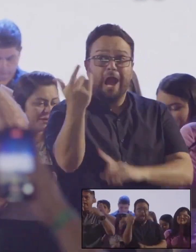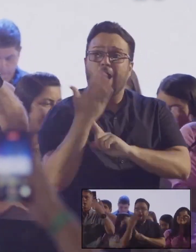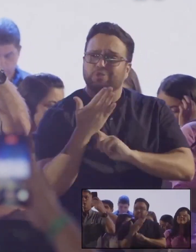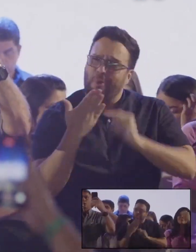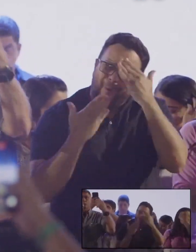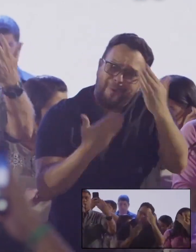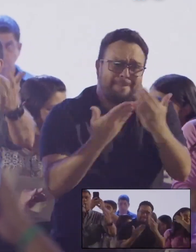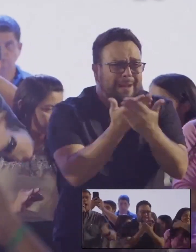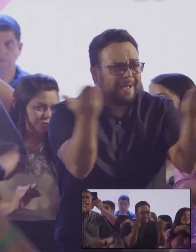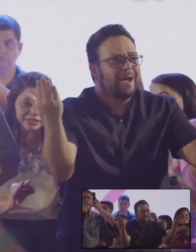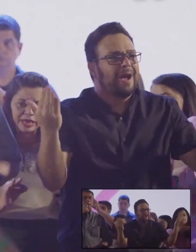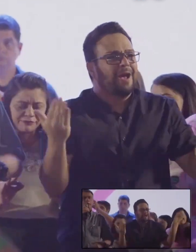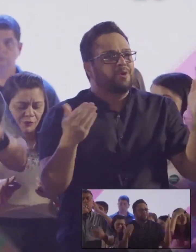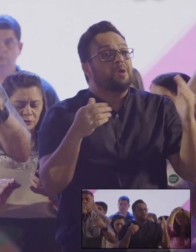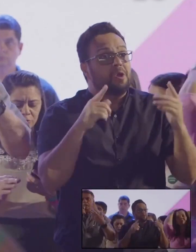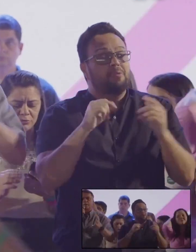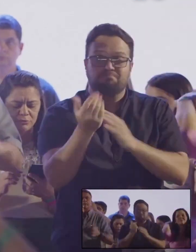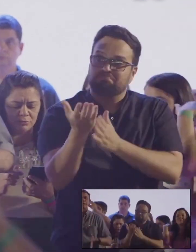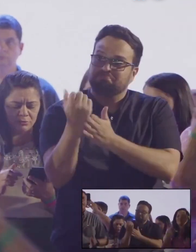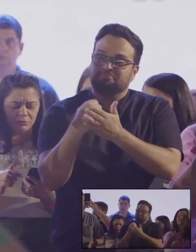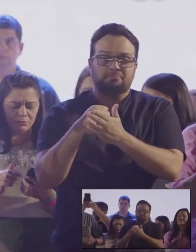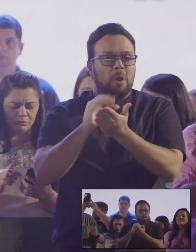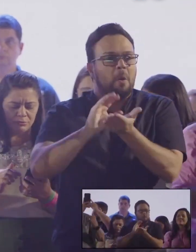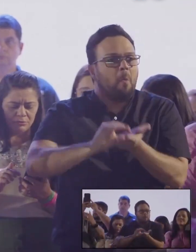Se arrecadou muito mais do que